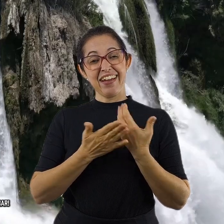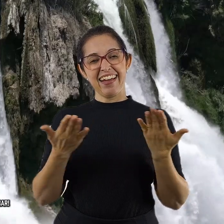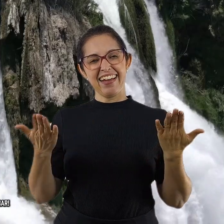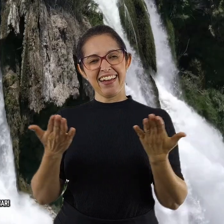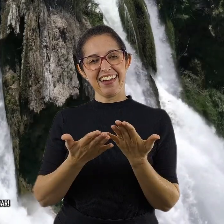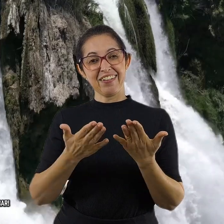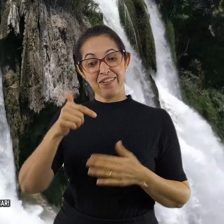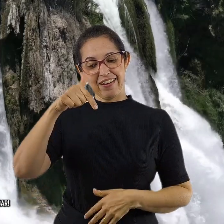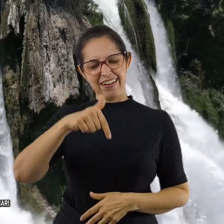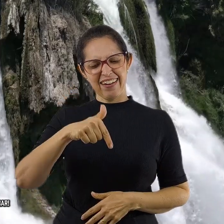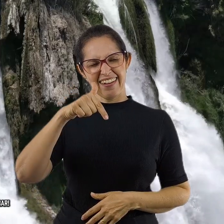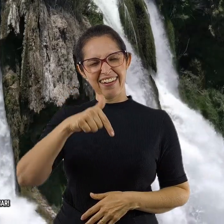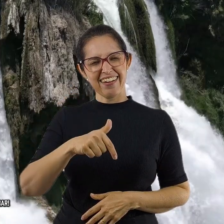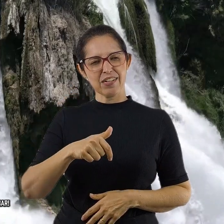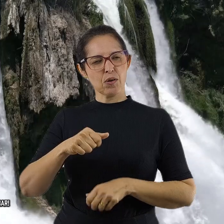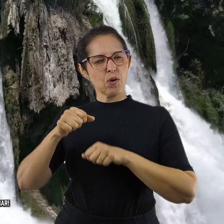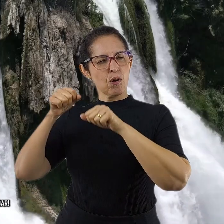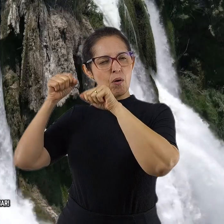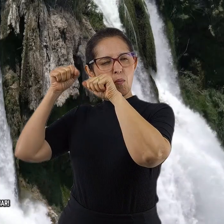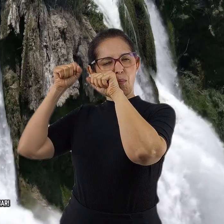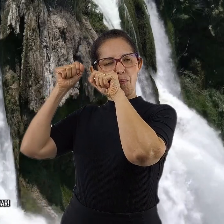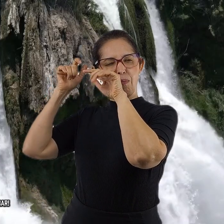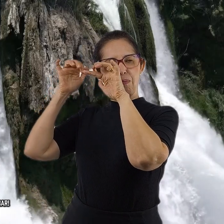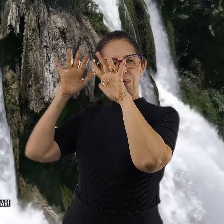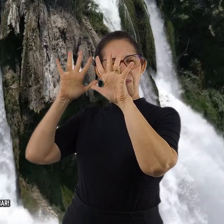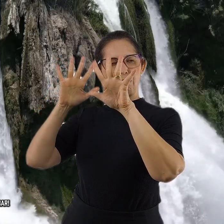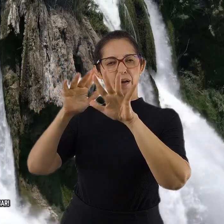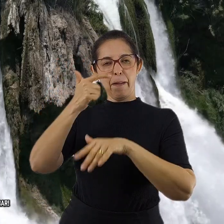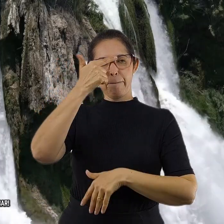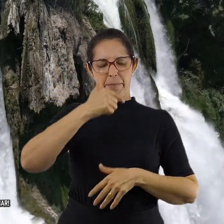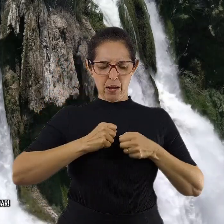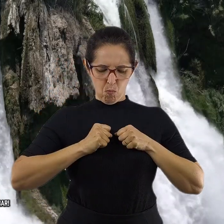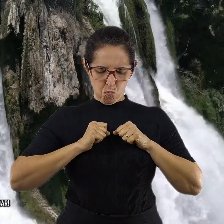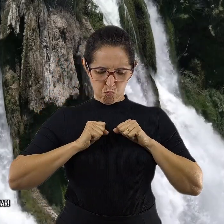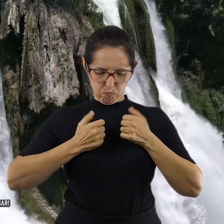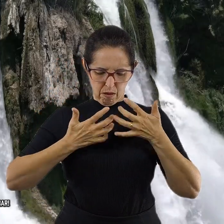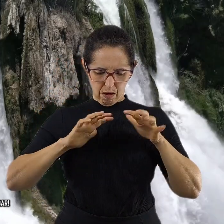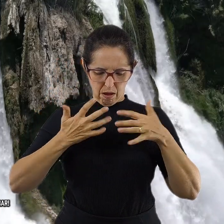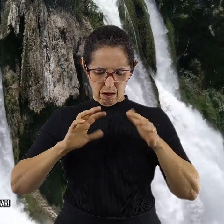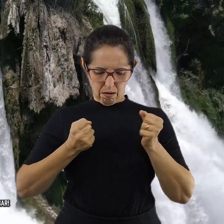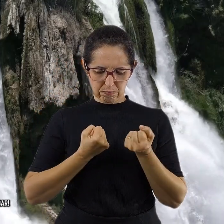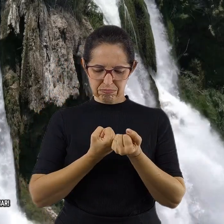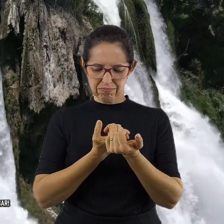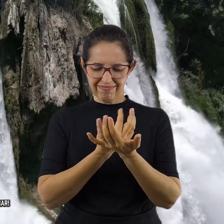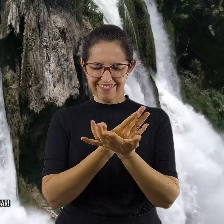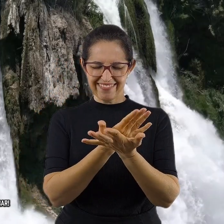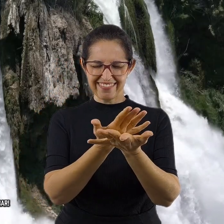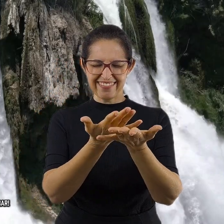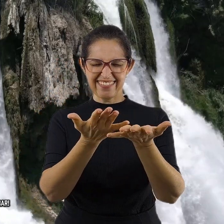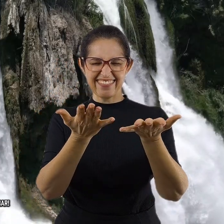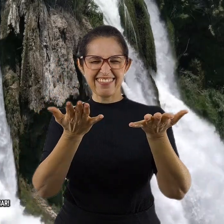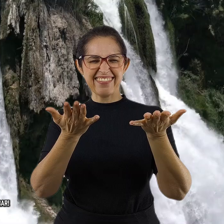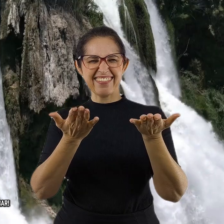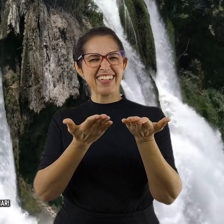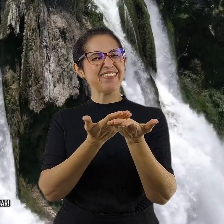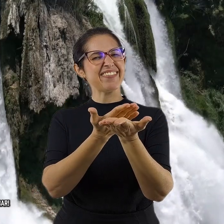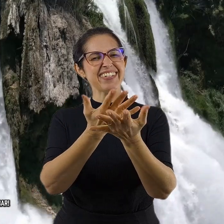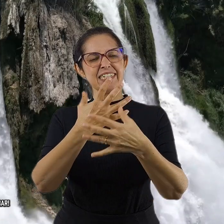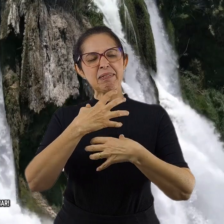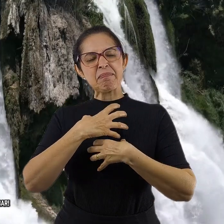lugar e faço resplandecer a minha glória, o meu amor. Glória a Deus. A vós